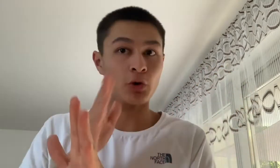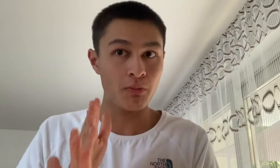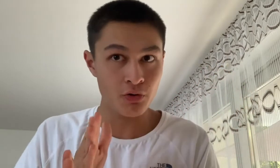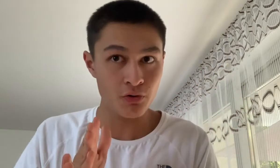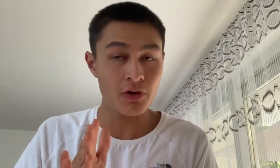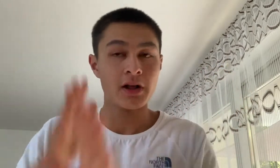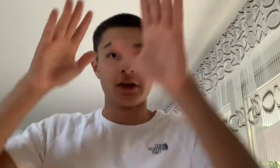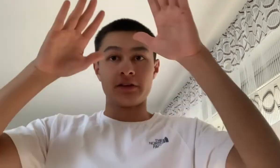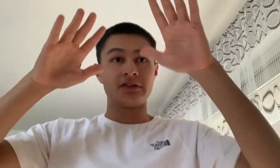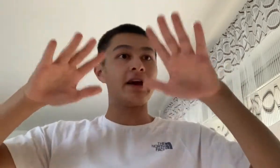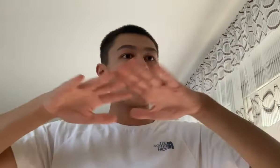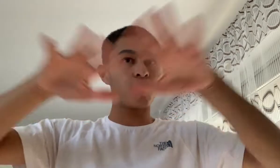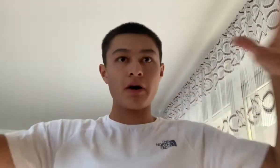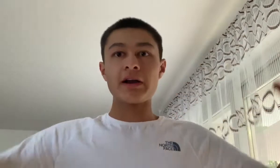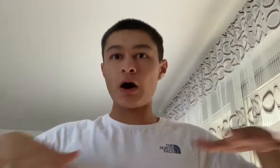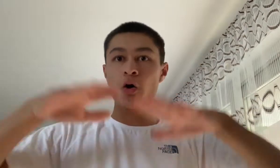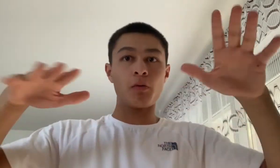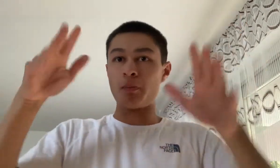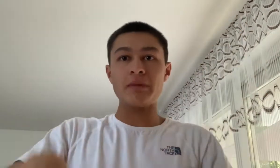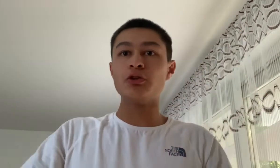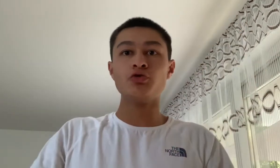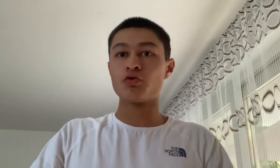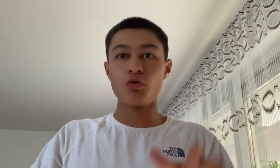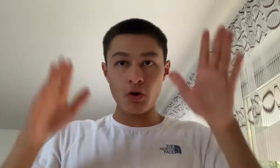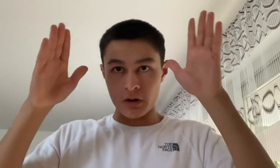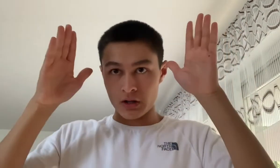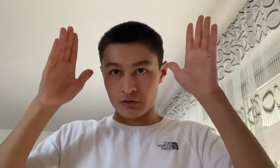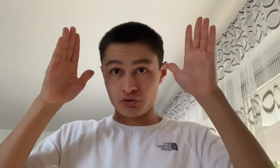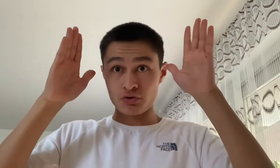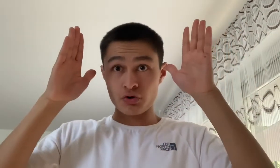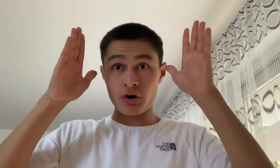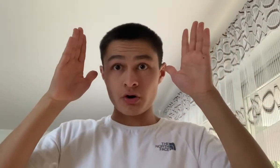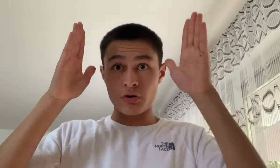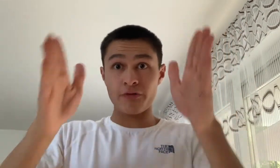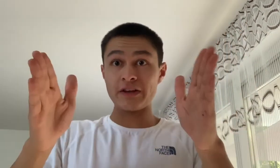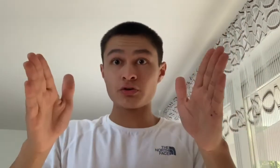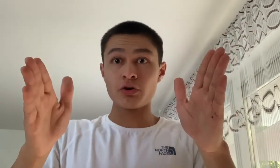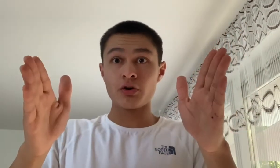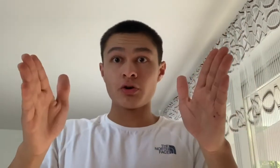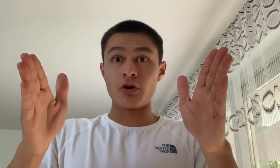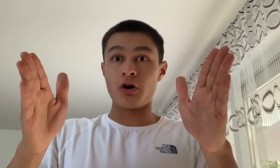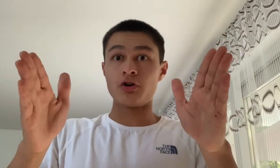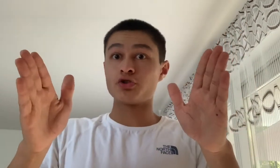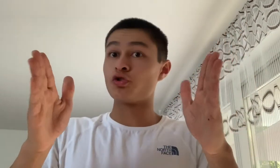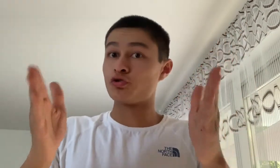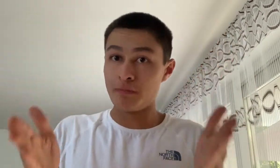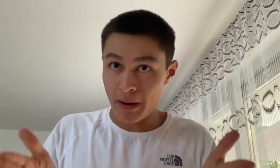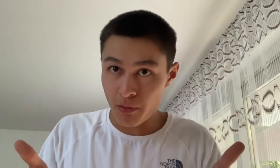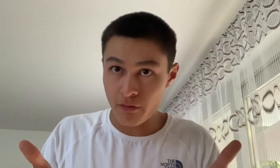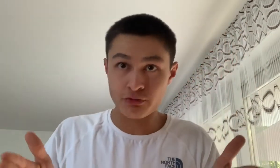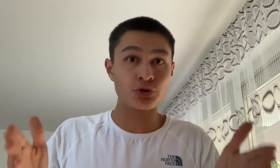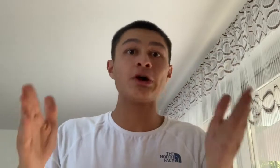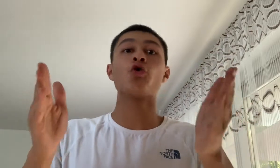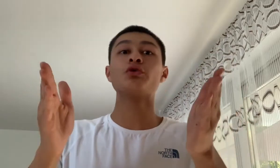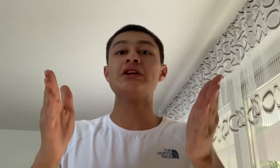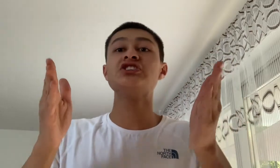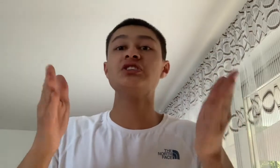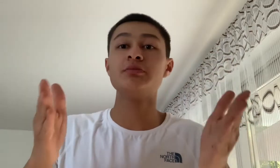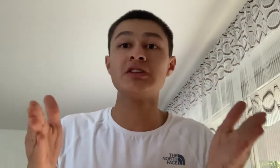temps beaucoup. C'est un point là, en plein milieu du cours, sur le fait que je ne suis pas prof. Je n'ai aucune légitimité